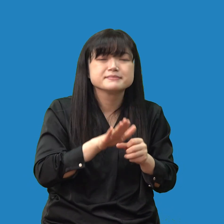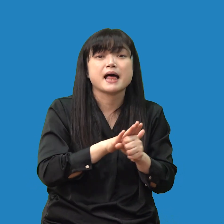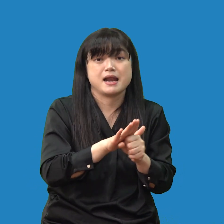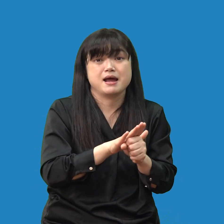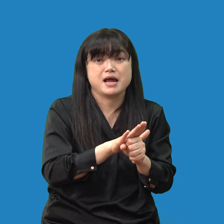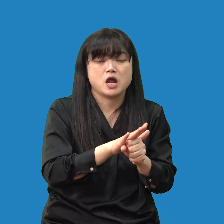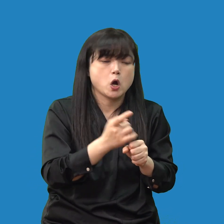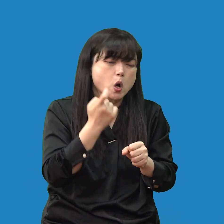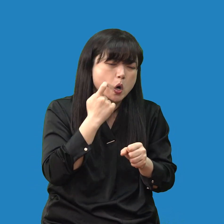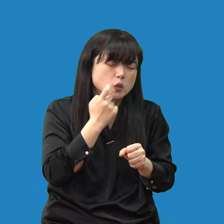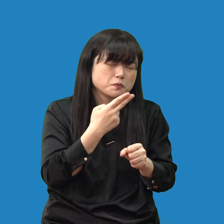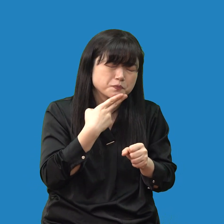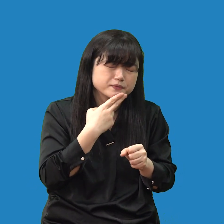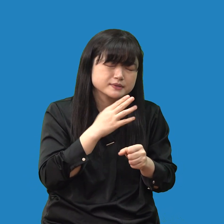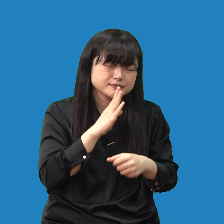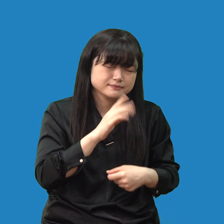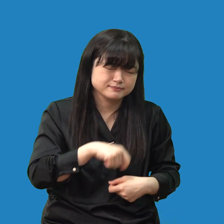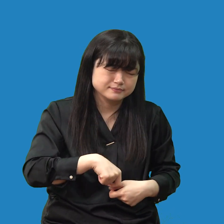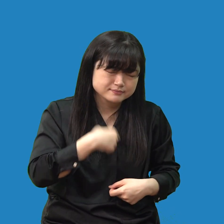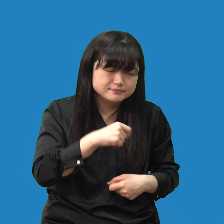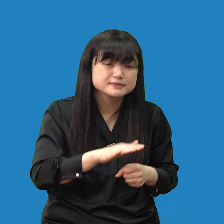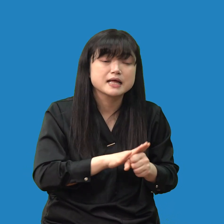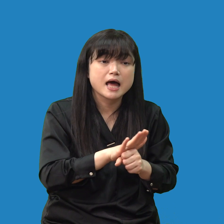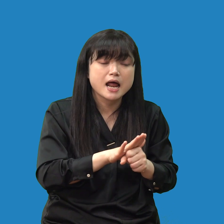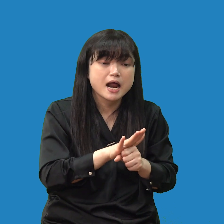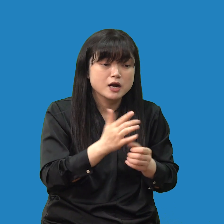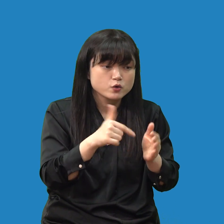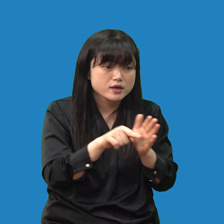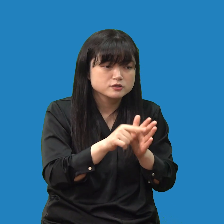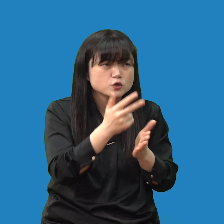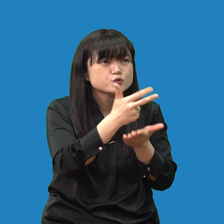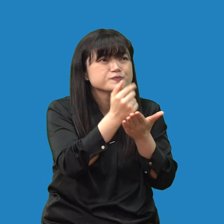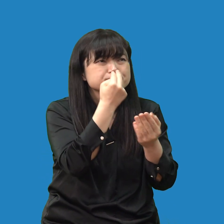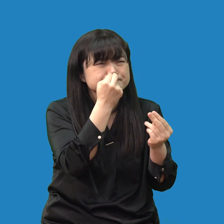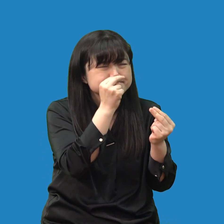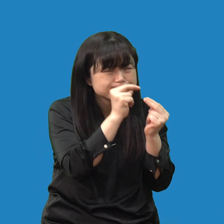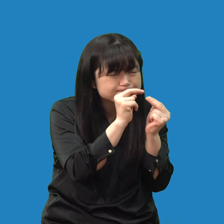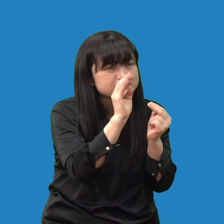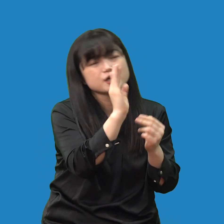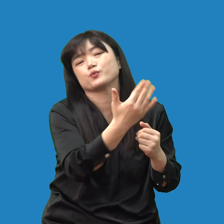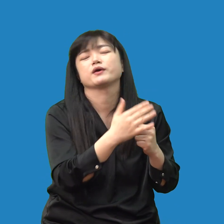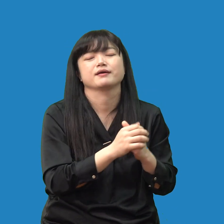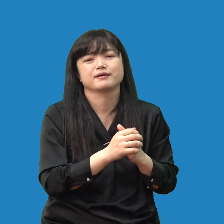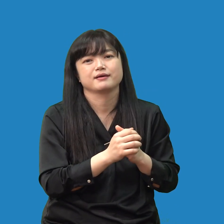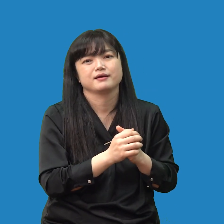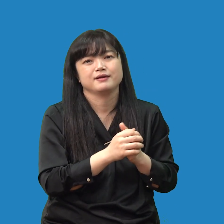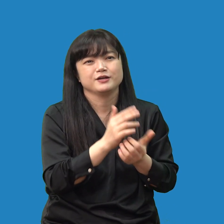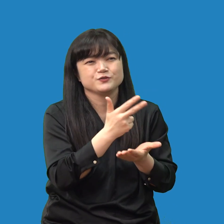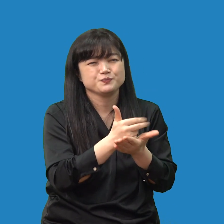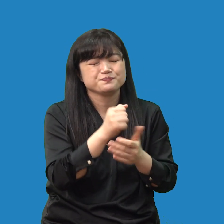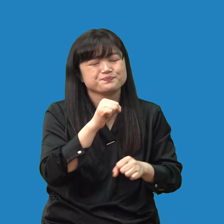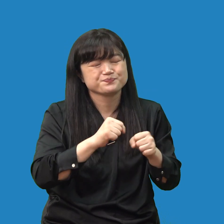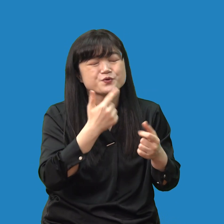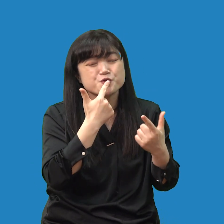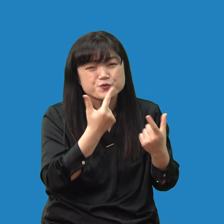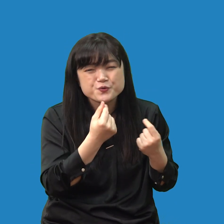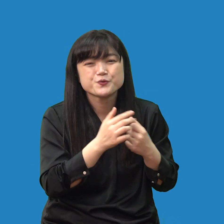사랑, 거짓 없는 가식 없는 사랑을 하기 위해서 주님과 가까워져야 합니다. 우리 주님께서 하셨던